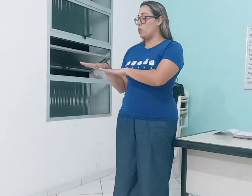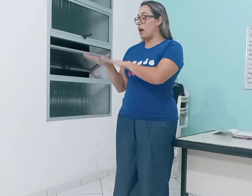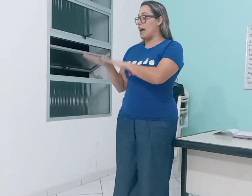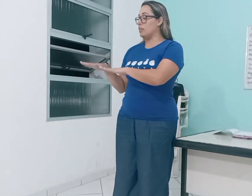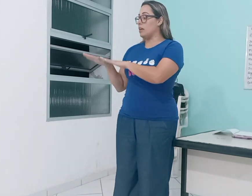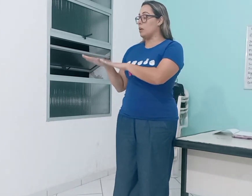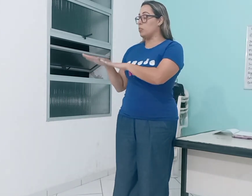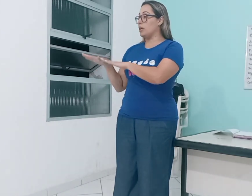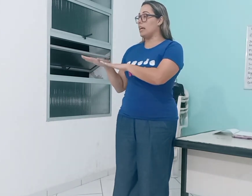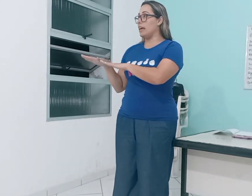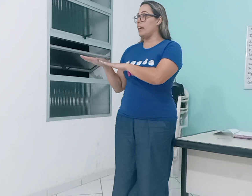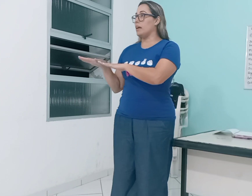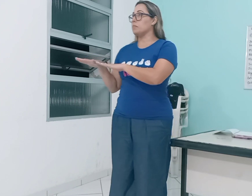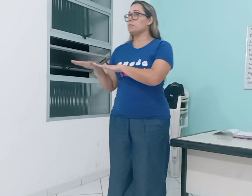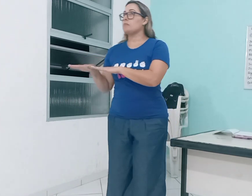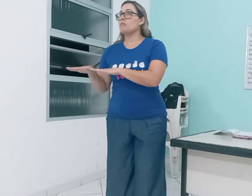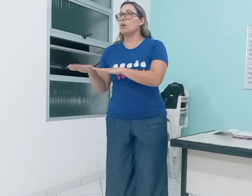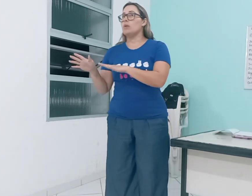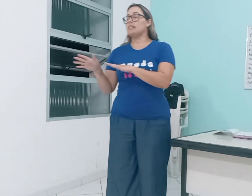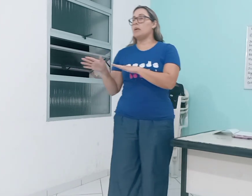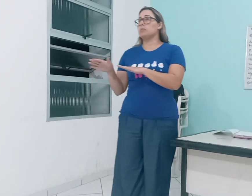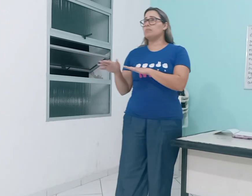Aí, porque, um exemplo,